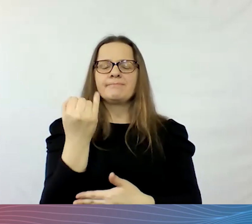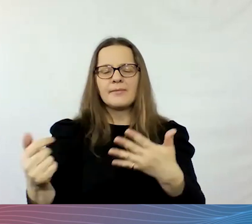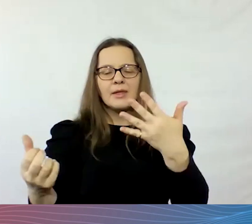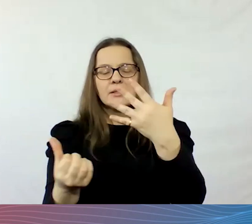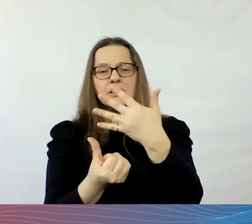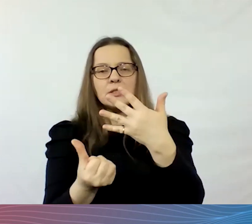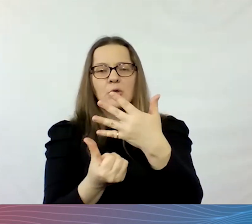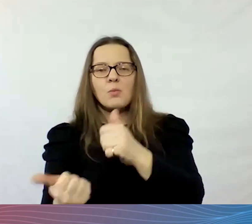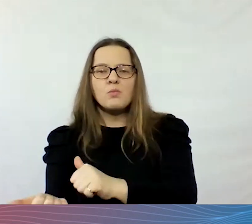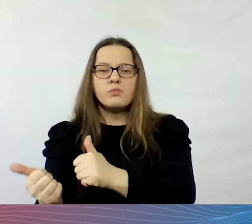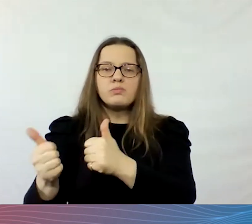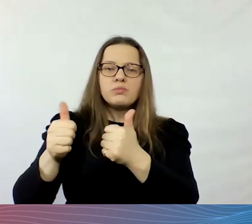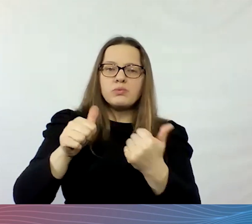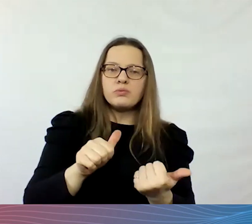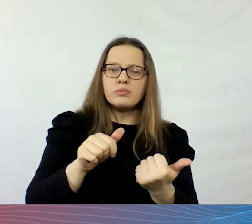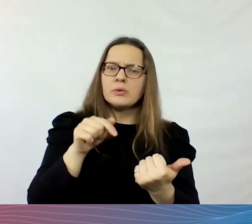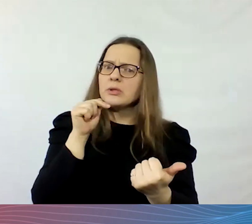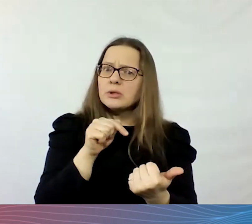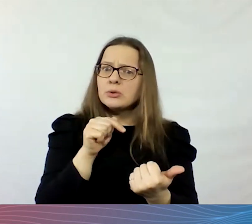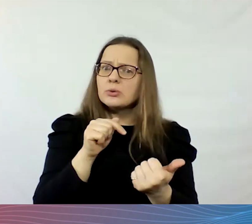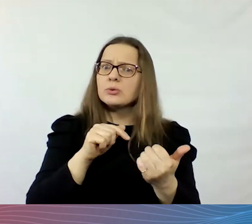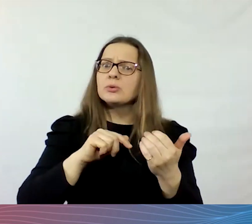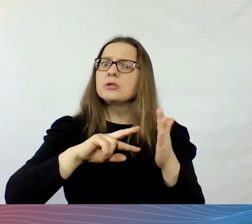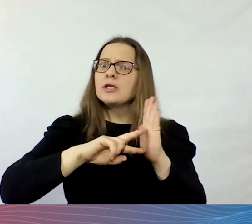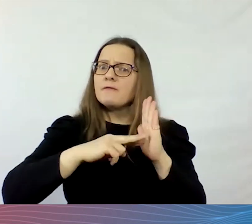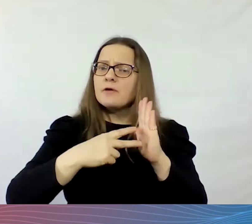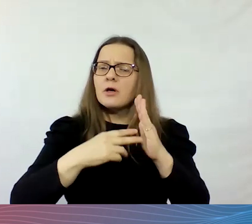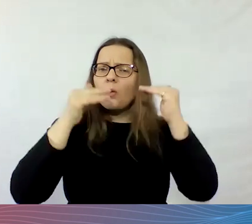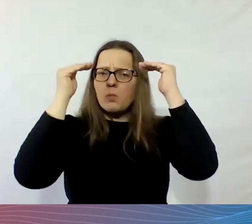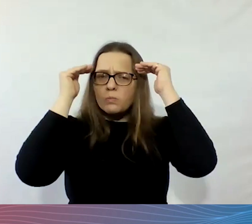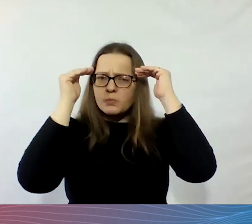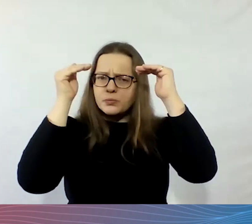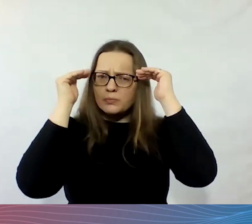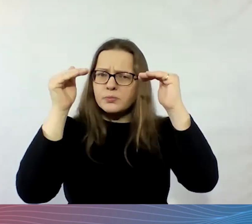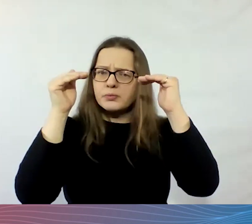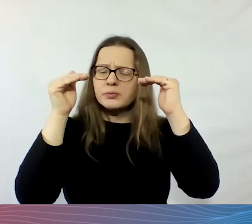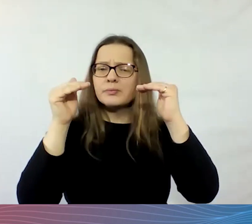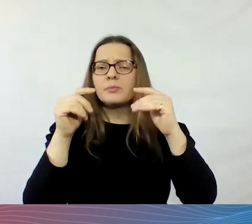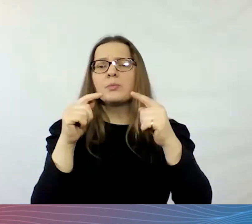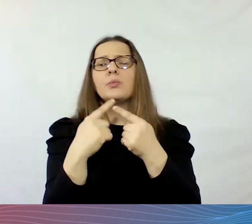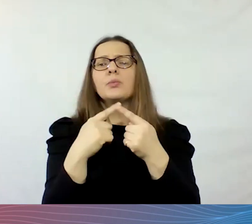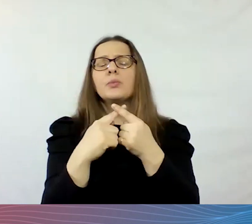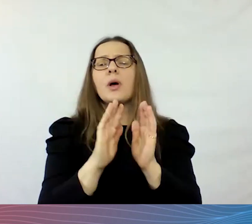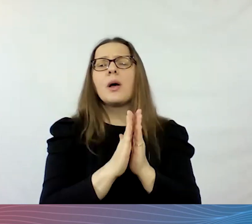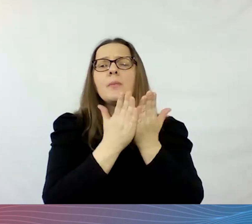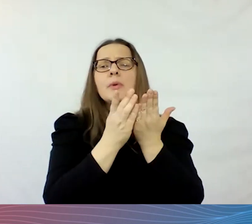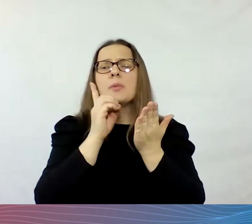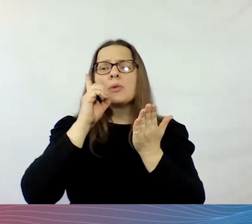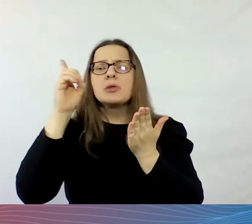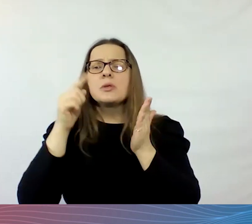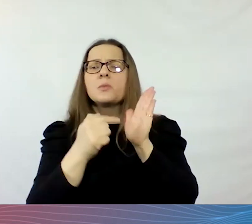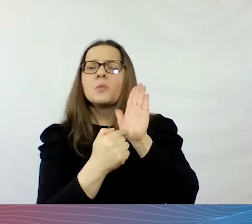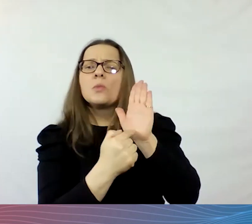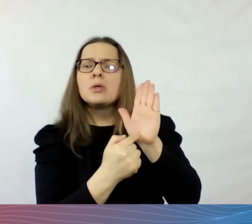um batismo também é questão de obediência. Porque a Bíblia fala, todo aquele que crê e for batizado será salvo.